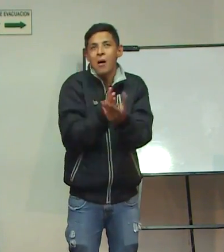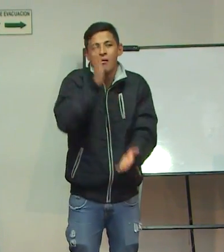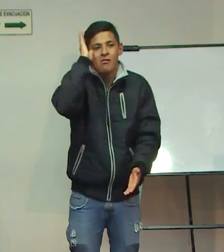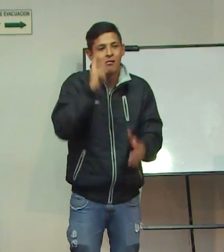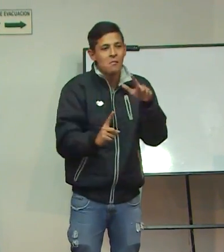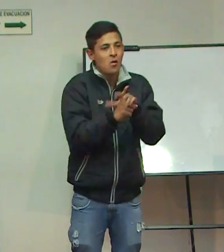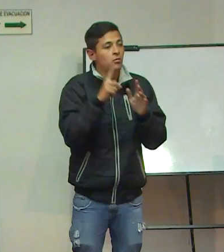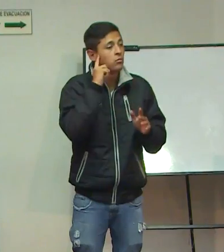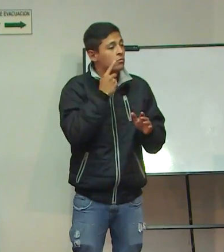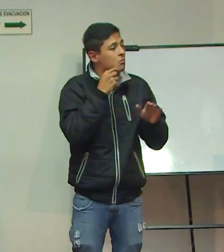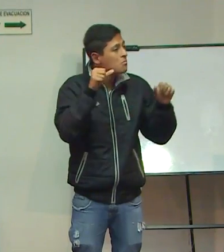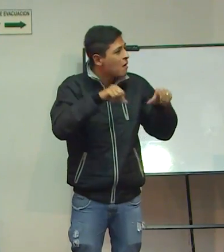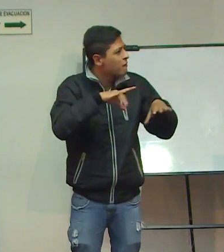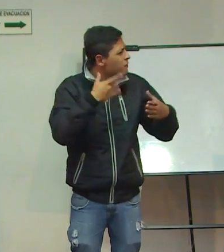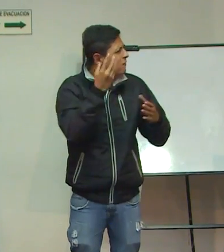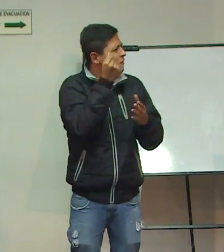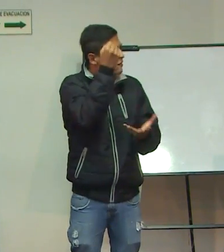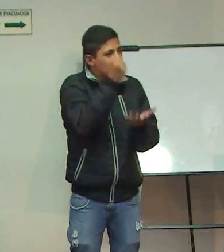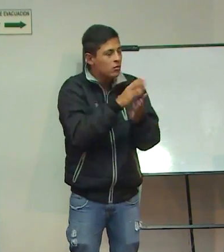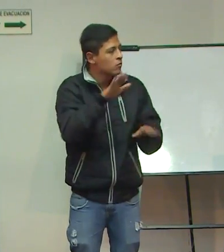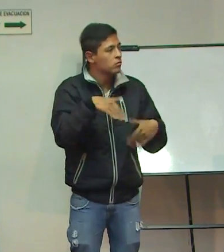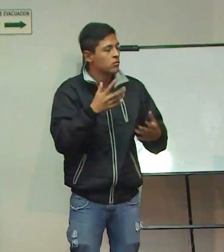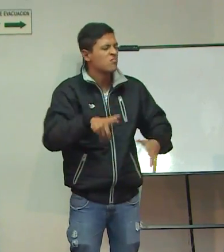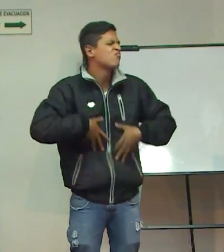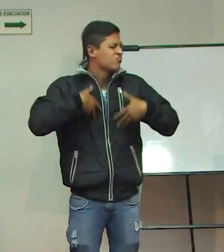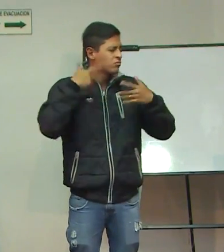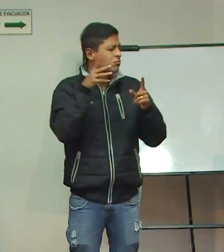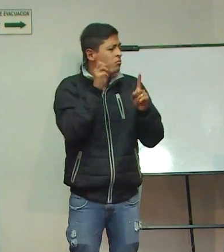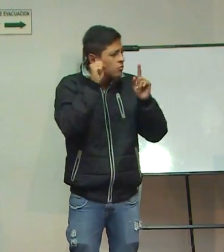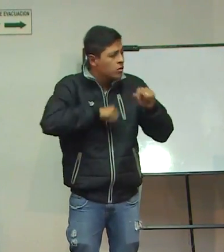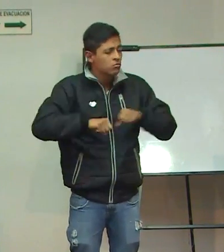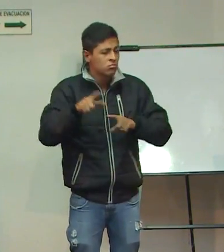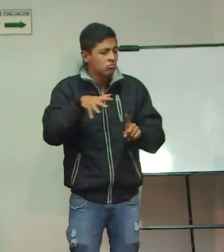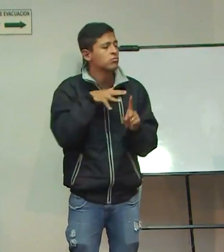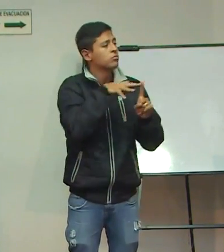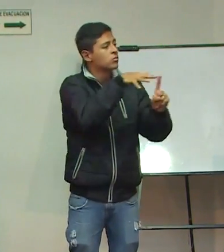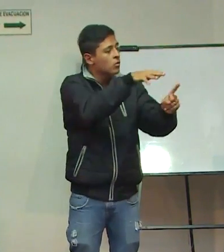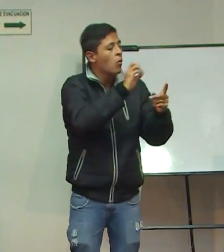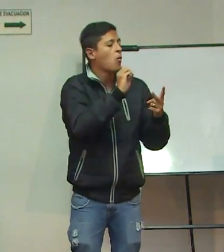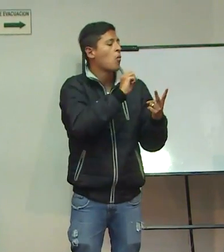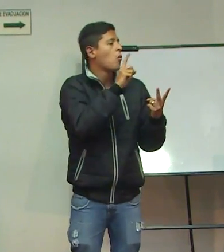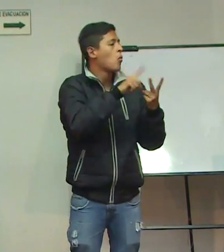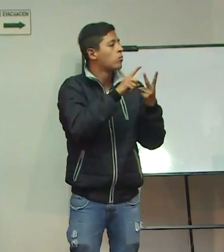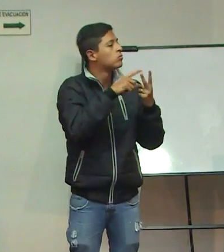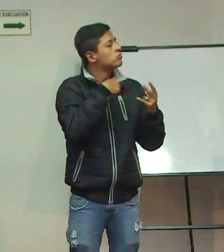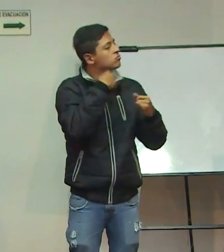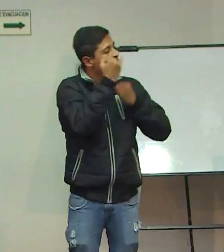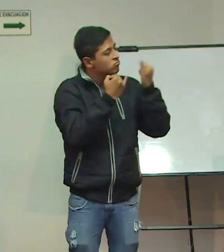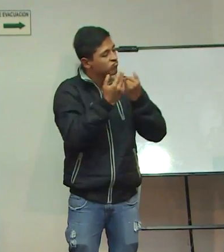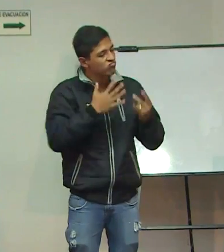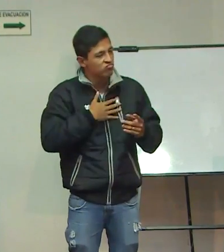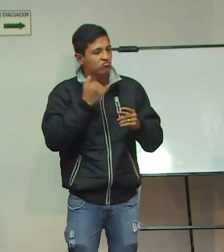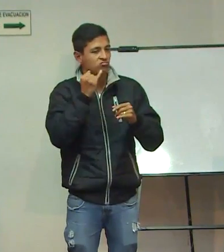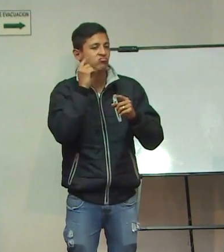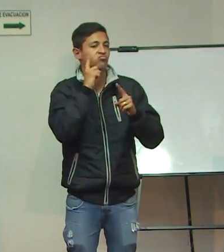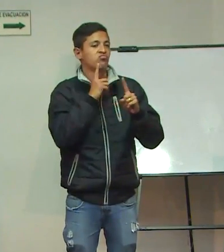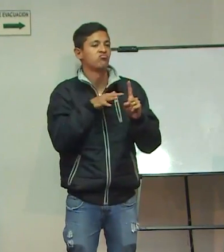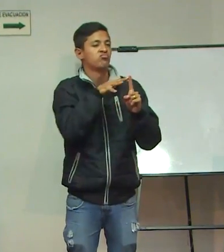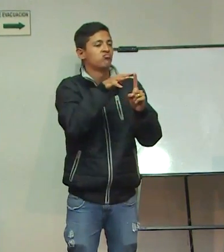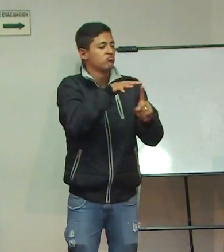es importante conocer en un futuro las consecuencias que hay con respecto a la crisis y poder levantarnos y movilizarnos